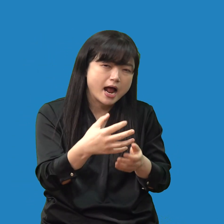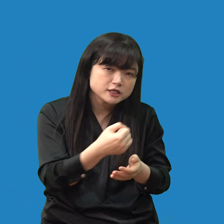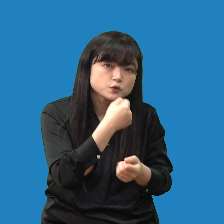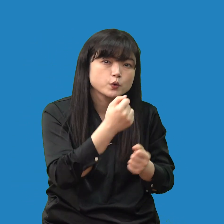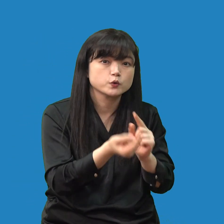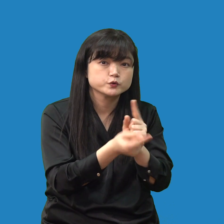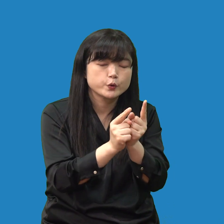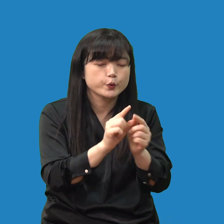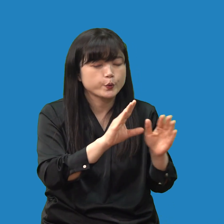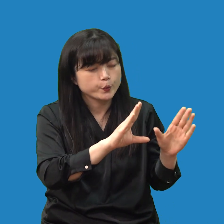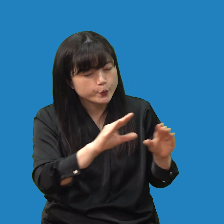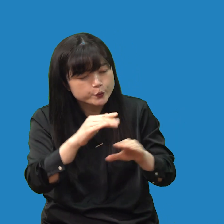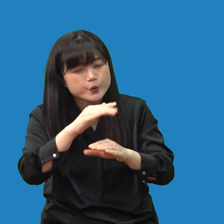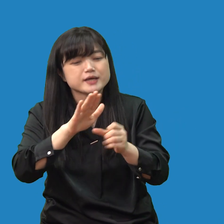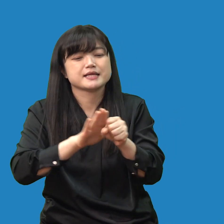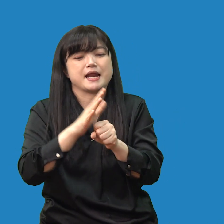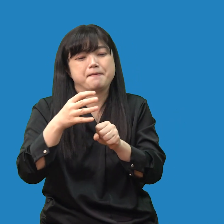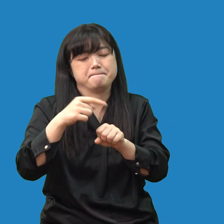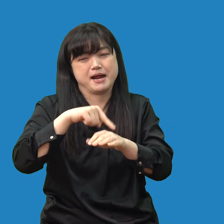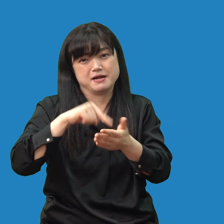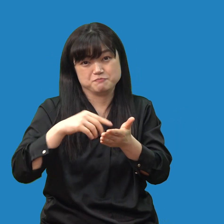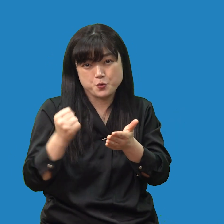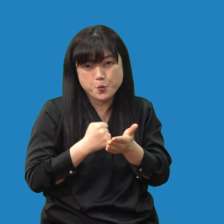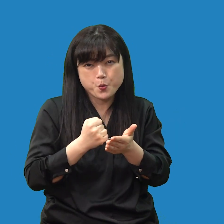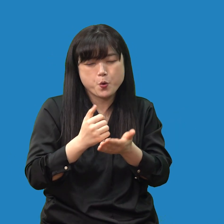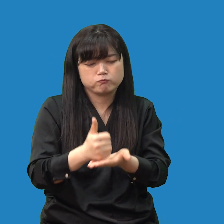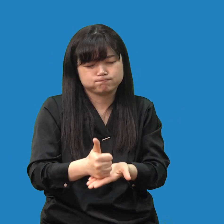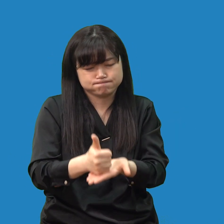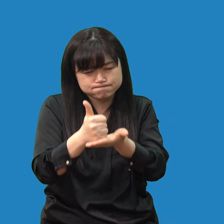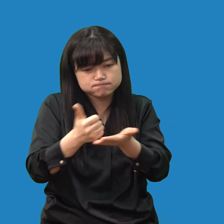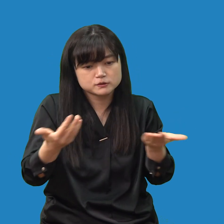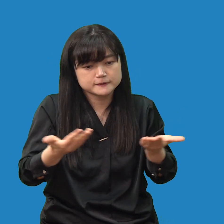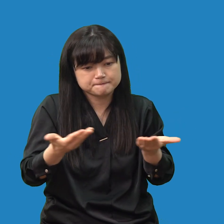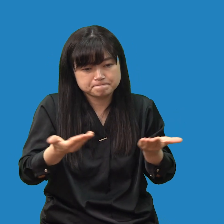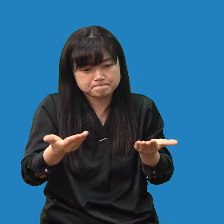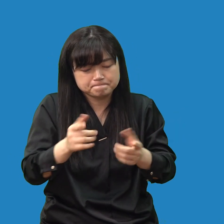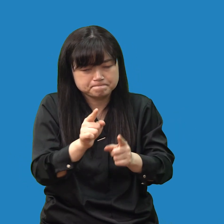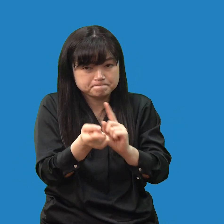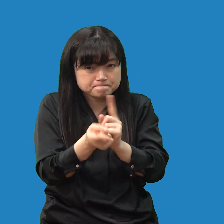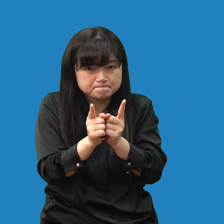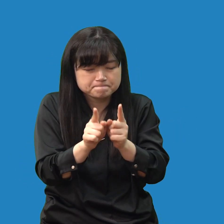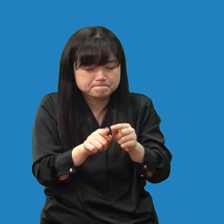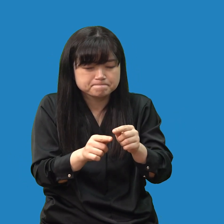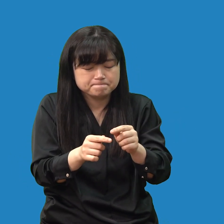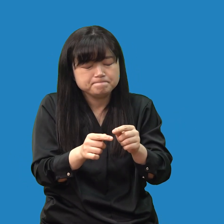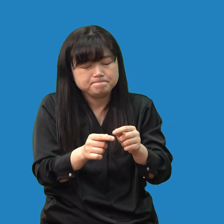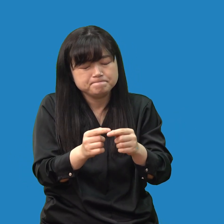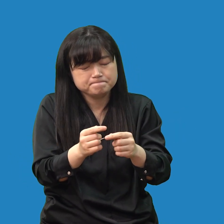그리고 서로에게 온유한 애정으로 존중하는 일에 서로 앞장서며,